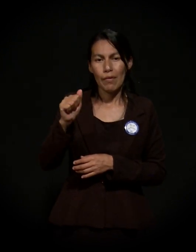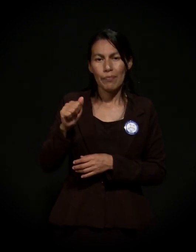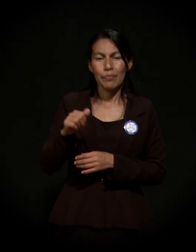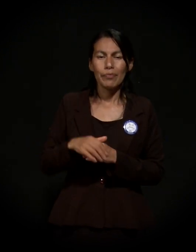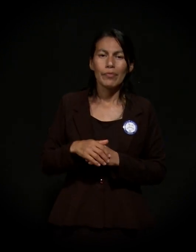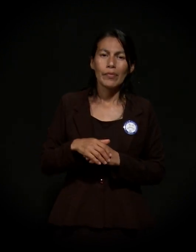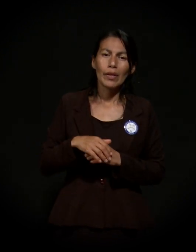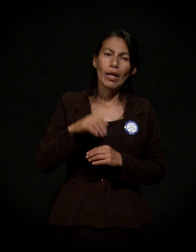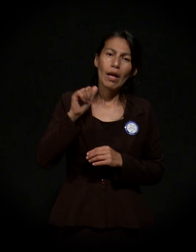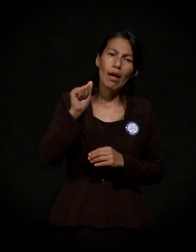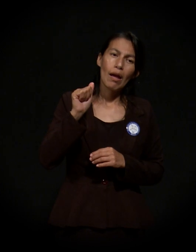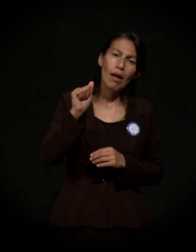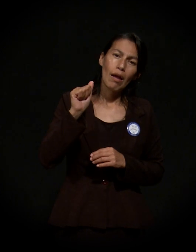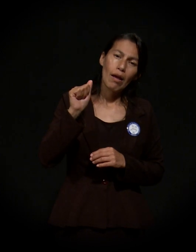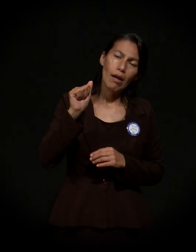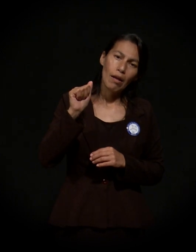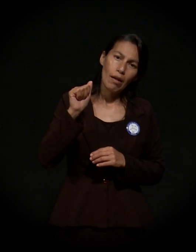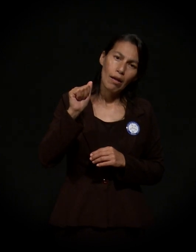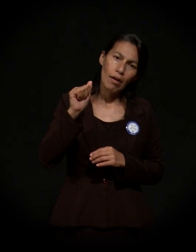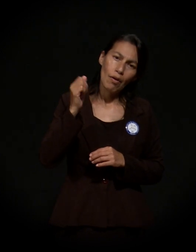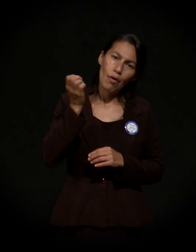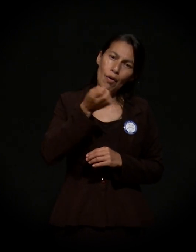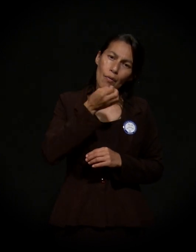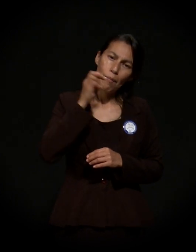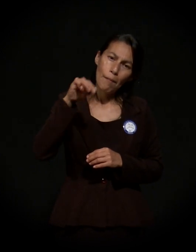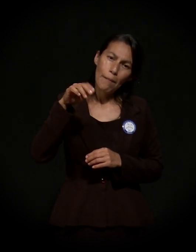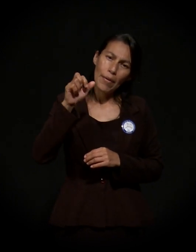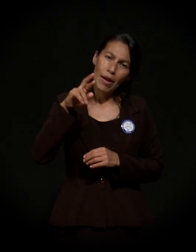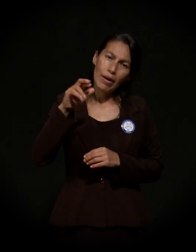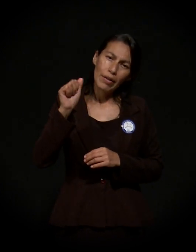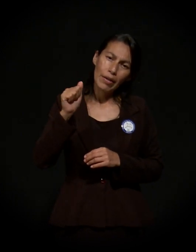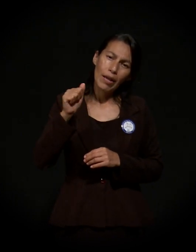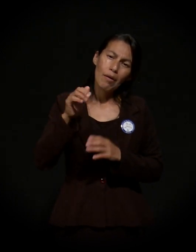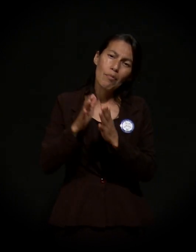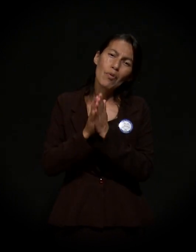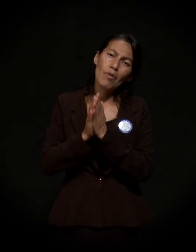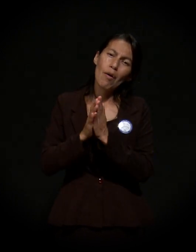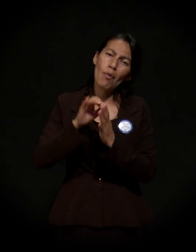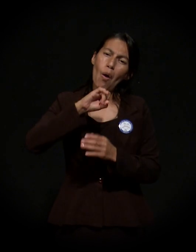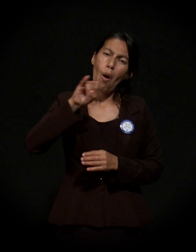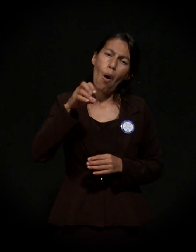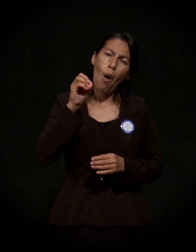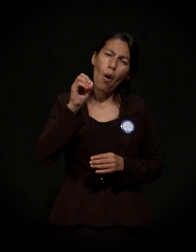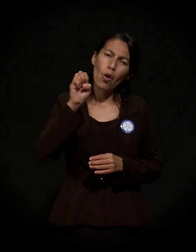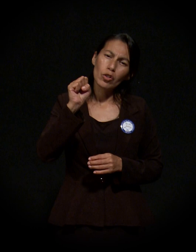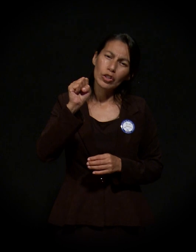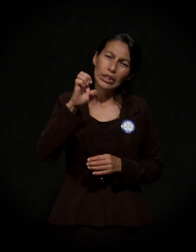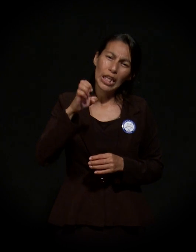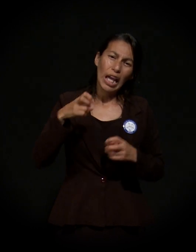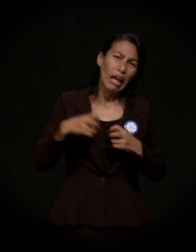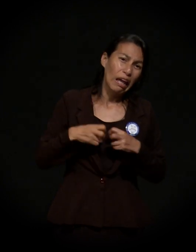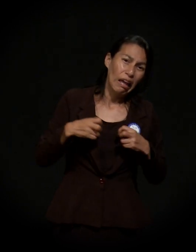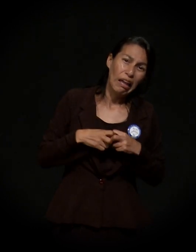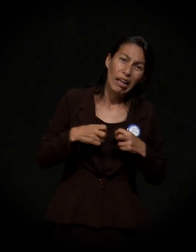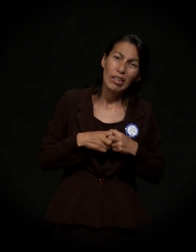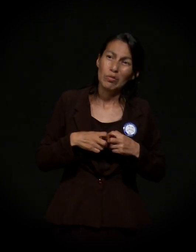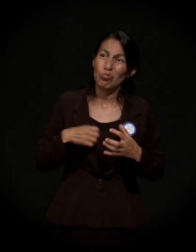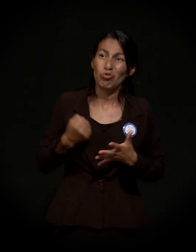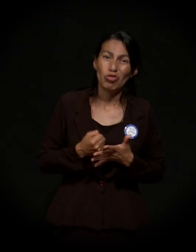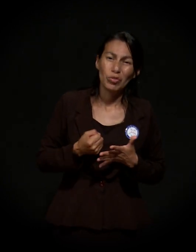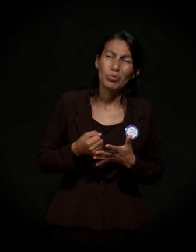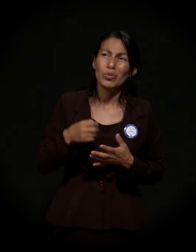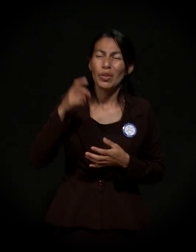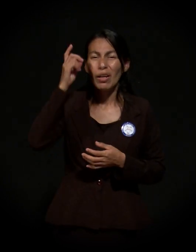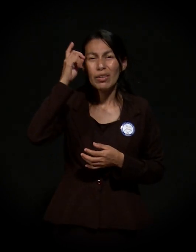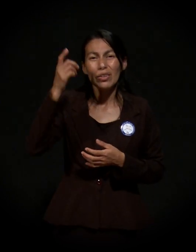Vázquez, oración por José, que le quite la esquizofrenia. Sandra, mi pedido de oración